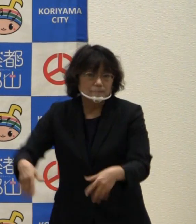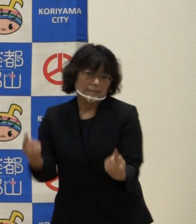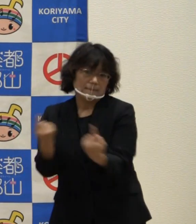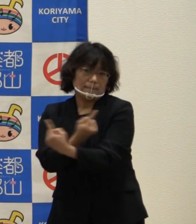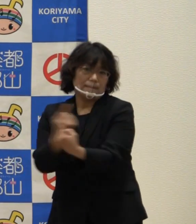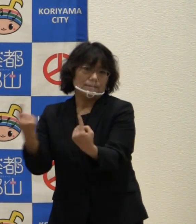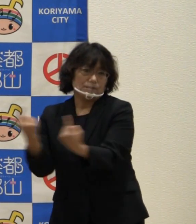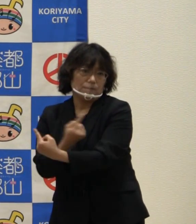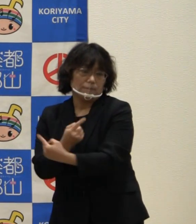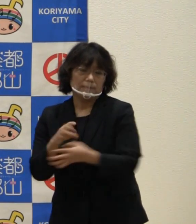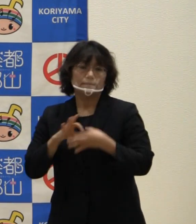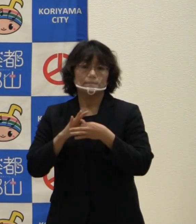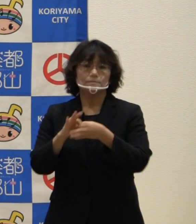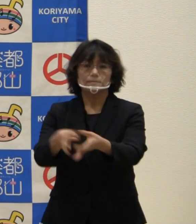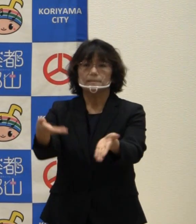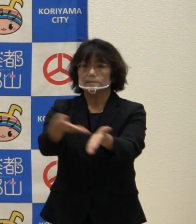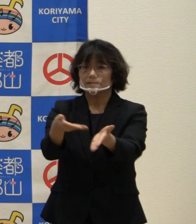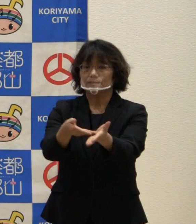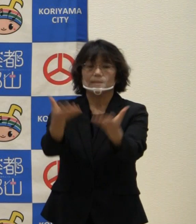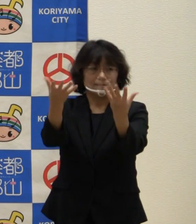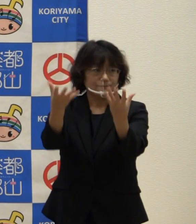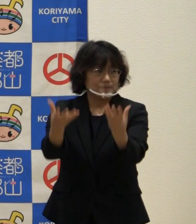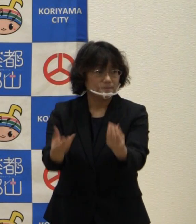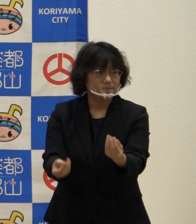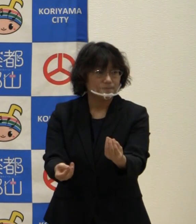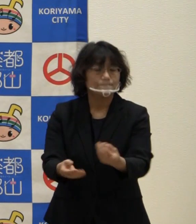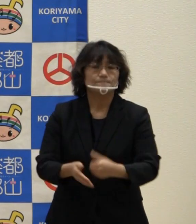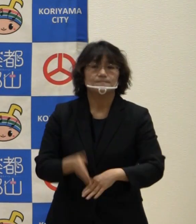うもご清聴ありがとうございました。